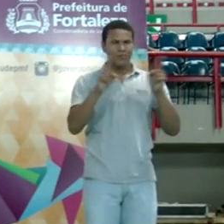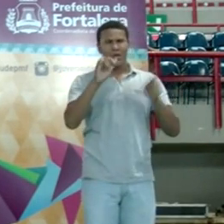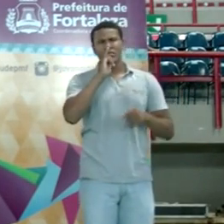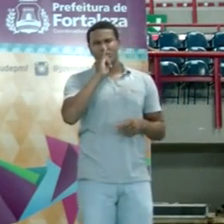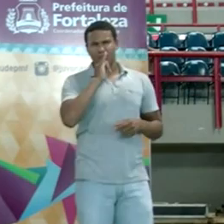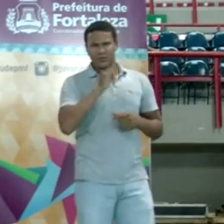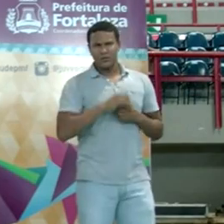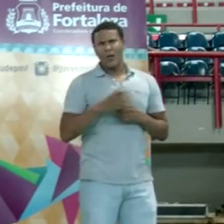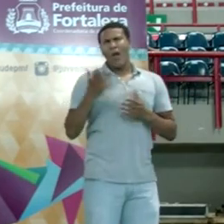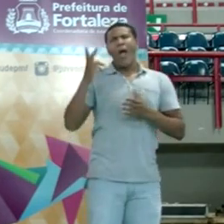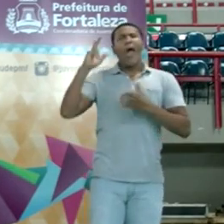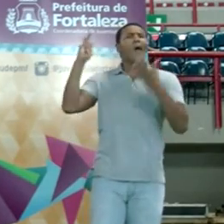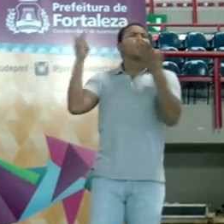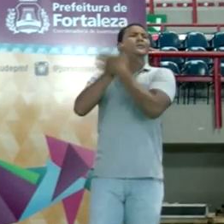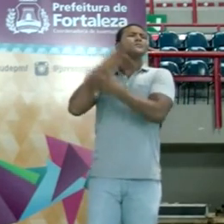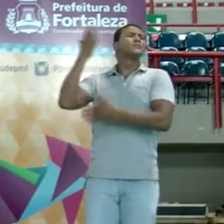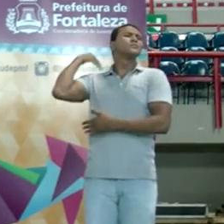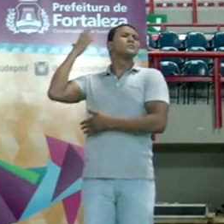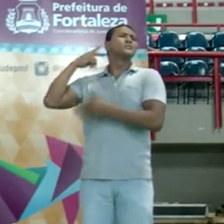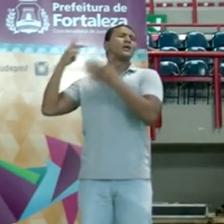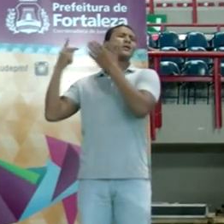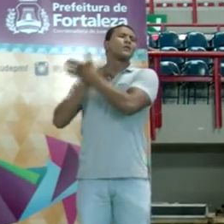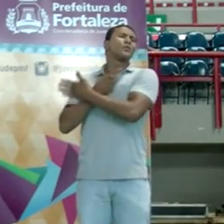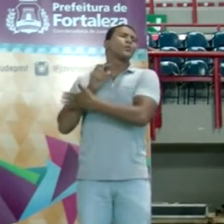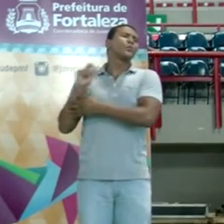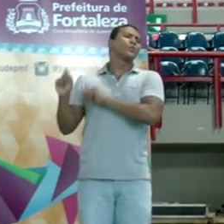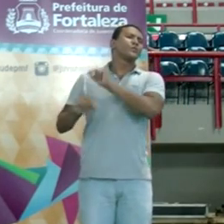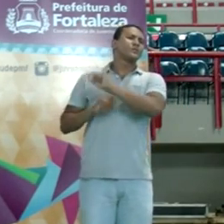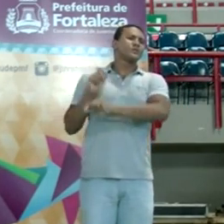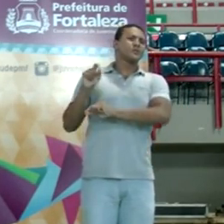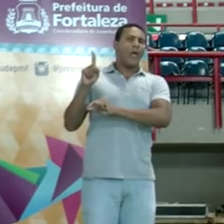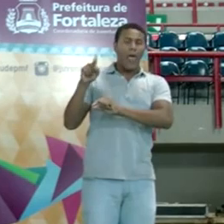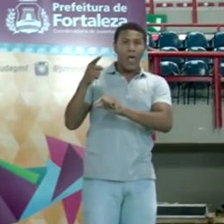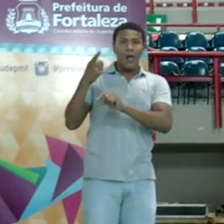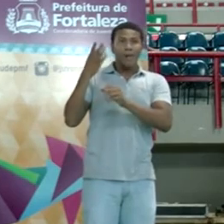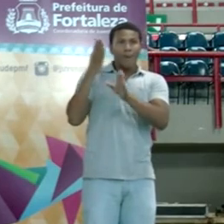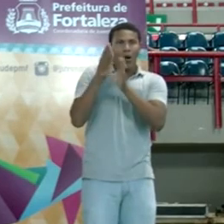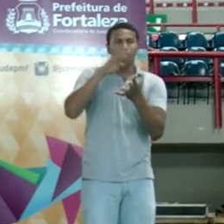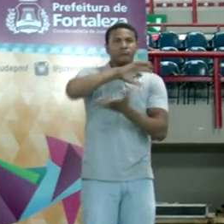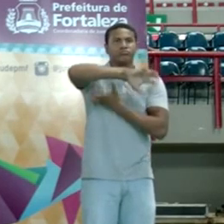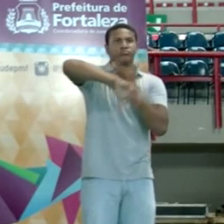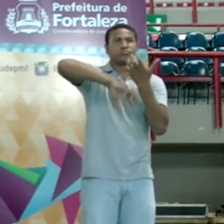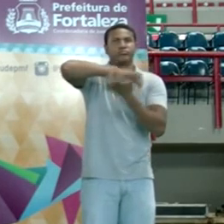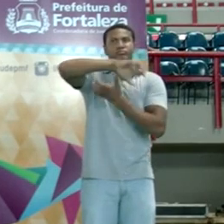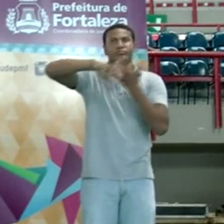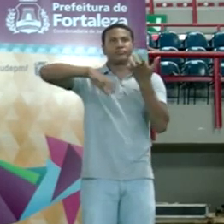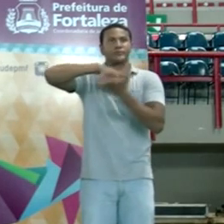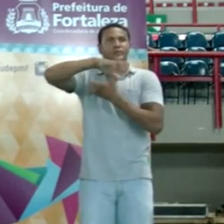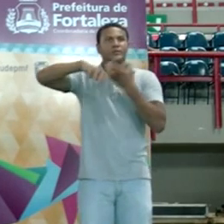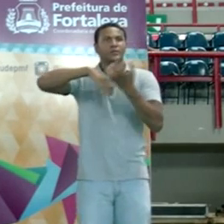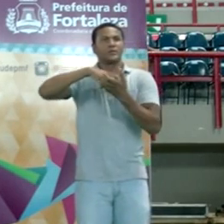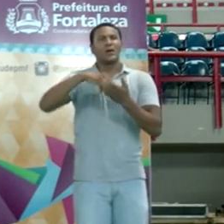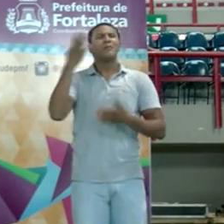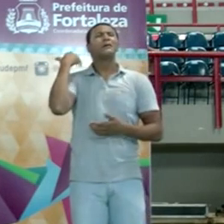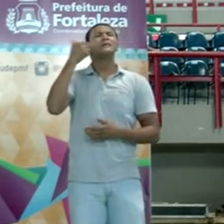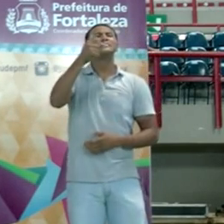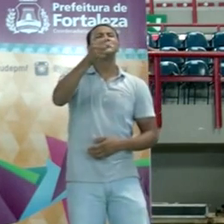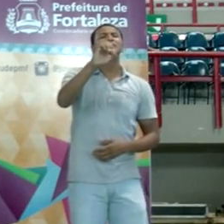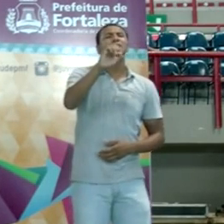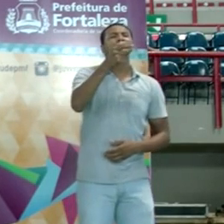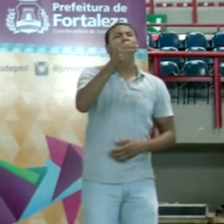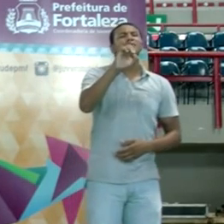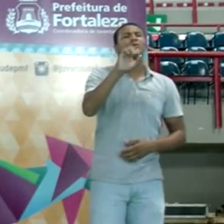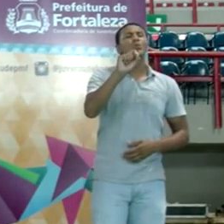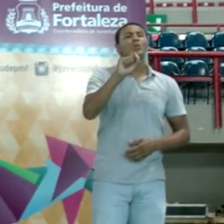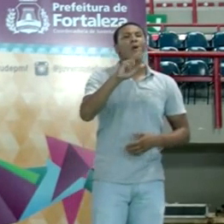feita, ele foi um projeto feito para um momento de crise. Qual era a crise daquela época? Década de 70,